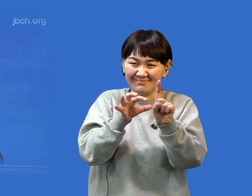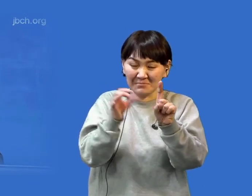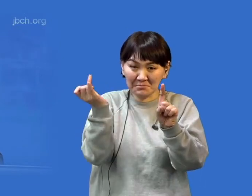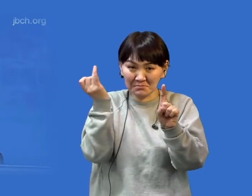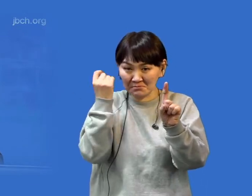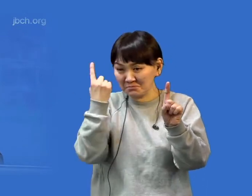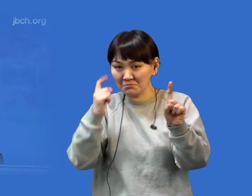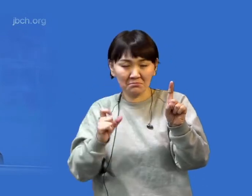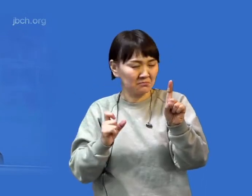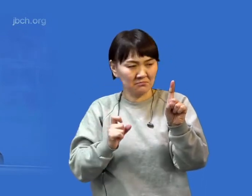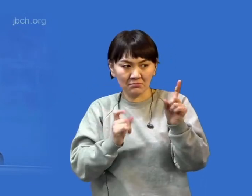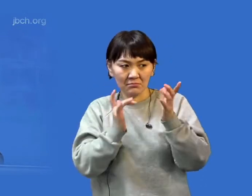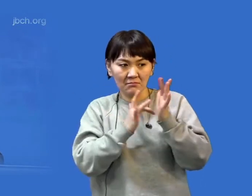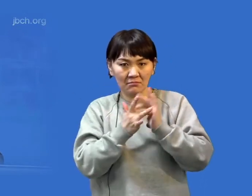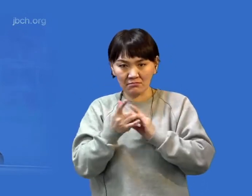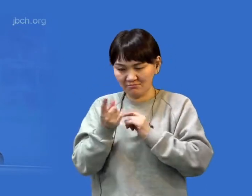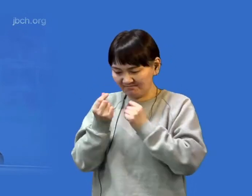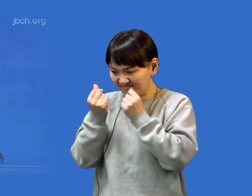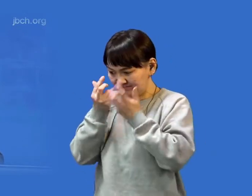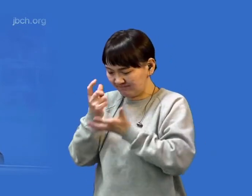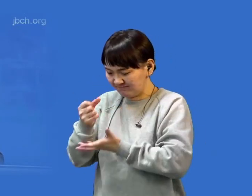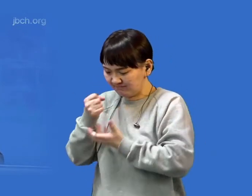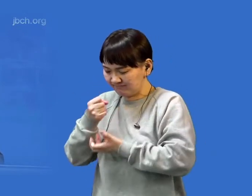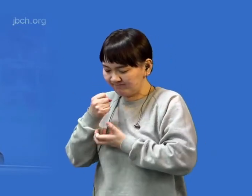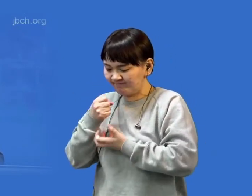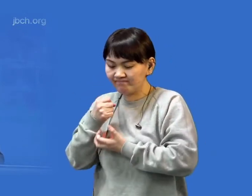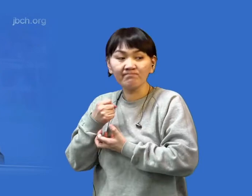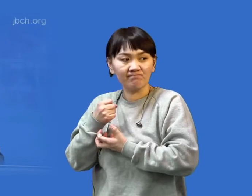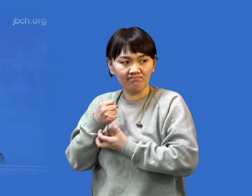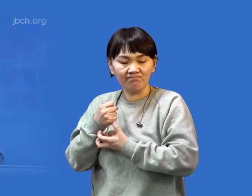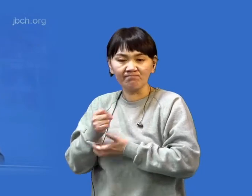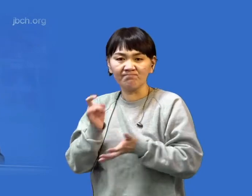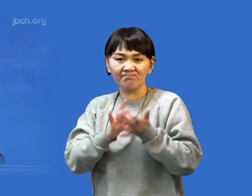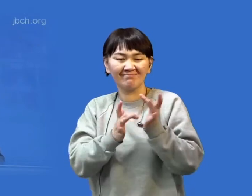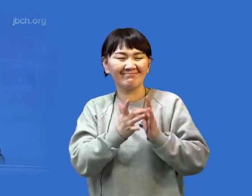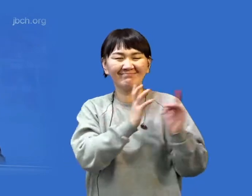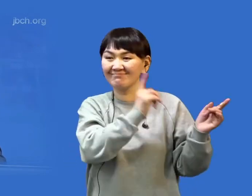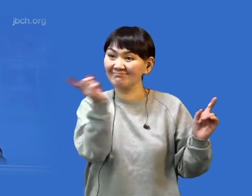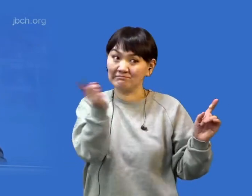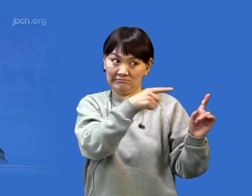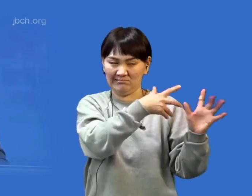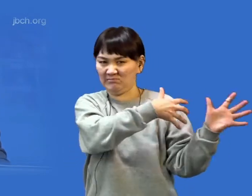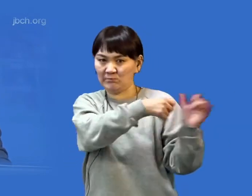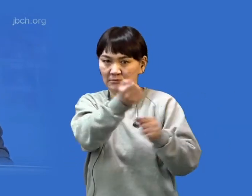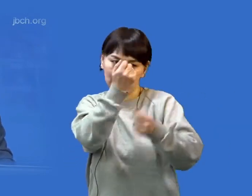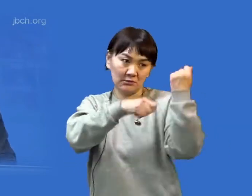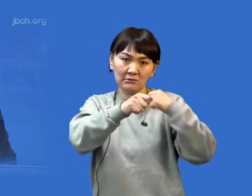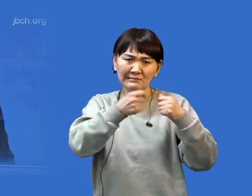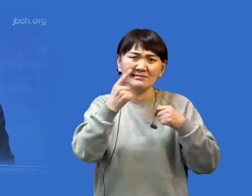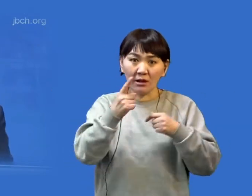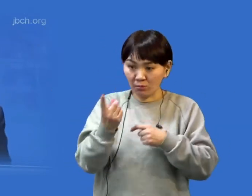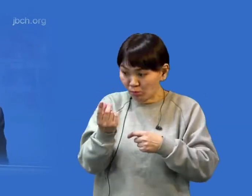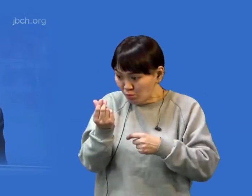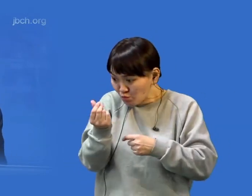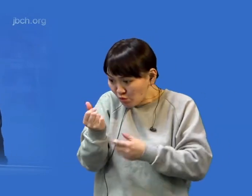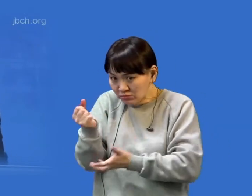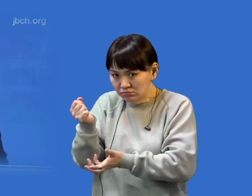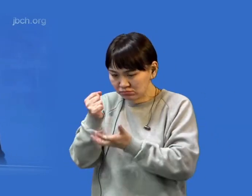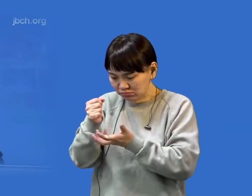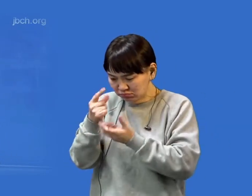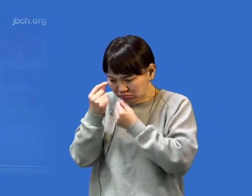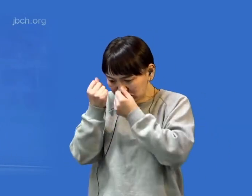мянган зоосоор худалдав аа? Тэ мөнгө гэдэг чинь хүнийг бүр солиор үлээдэ шүү дээ. Тэглэр